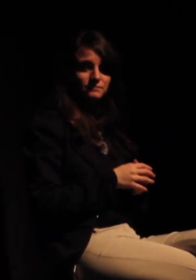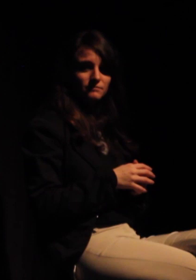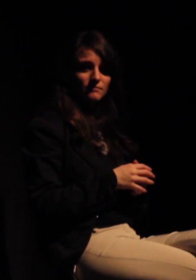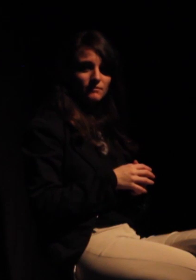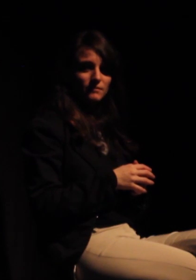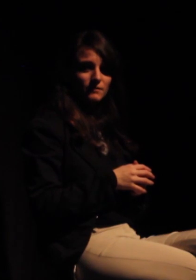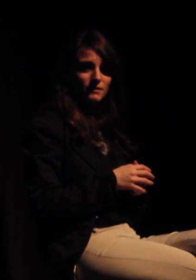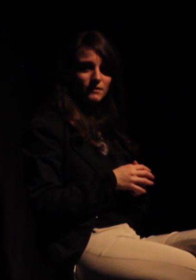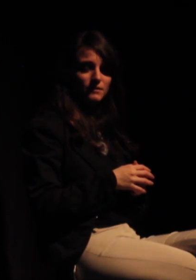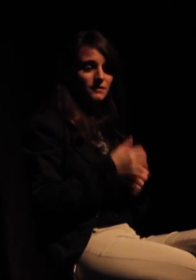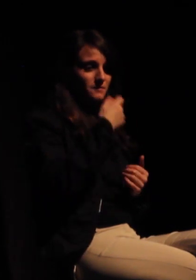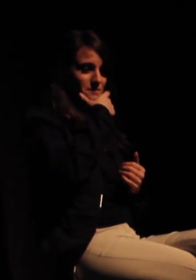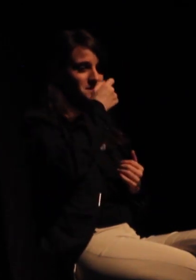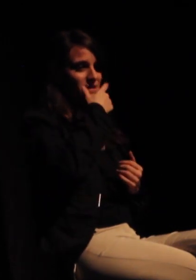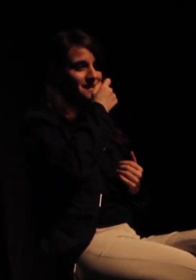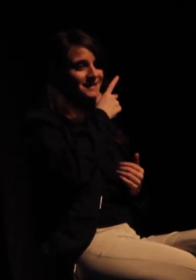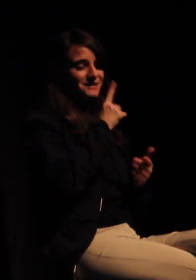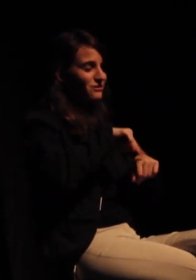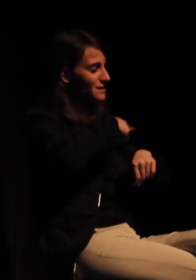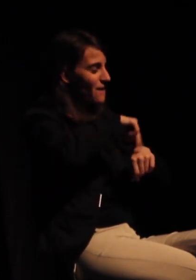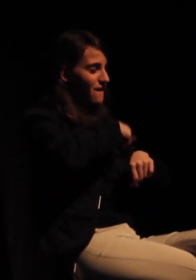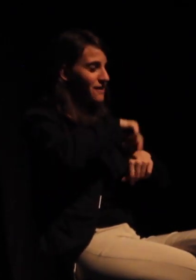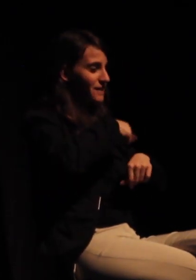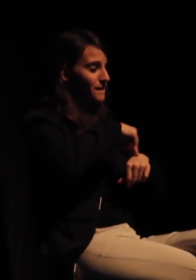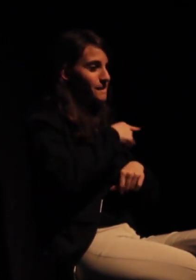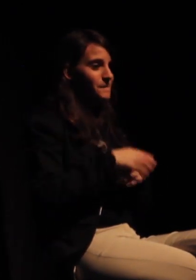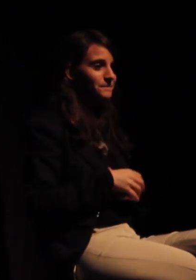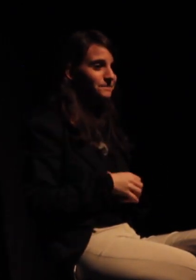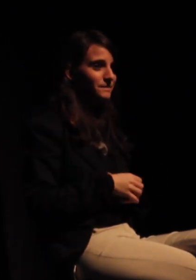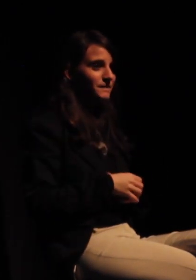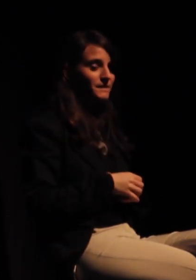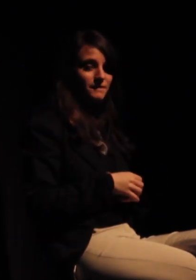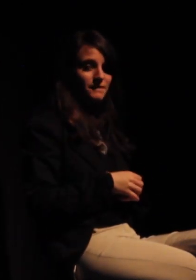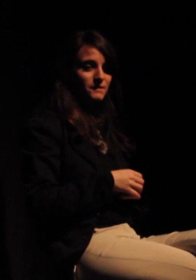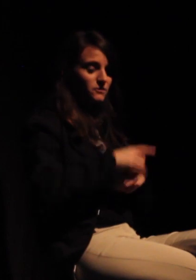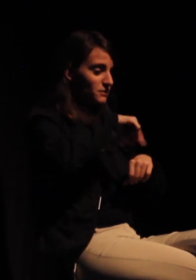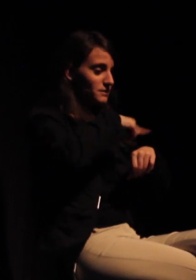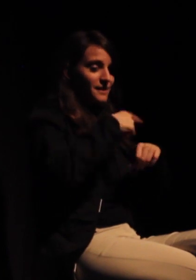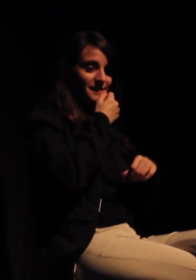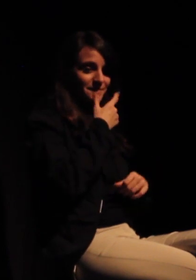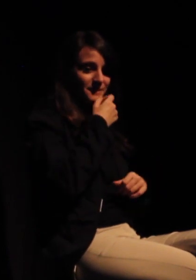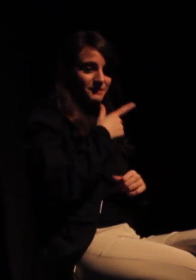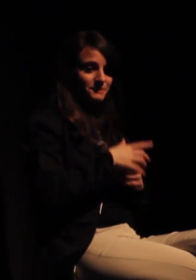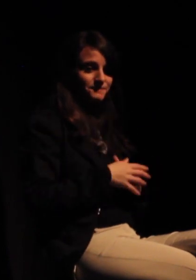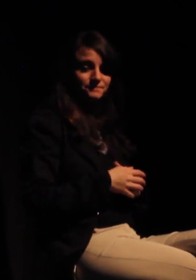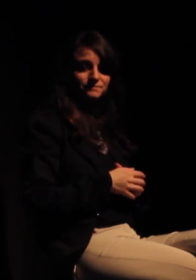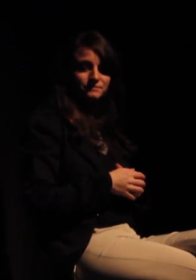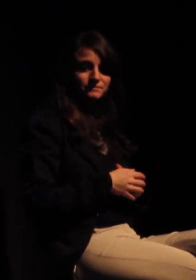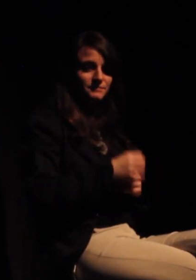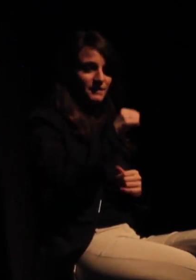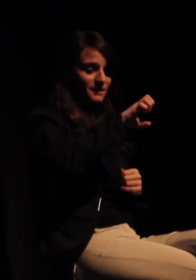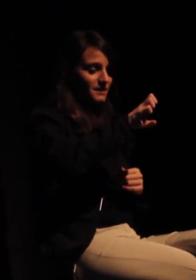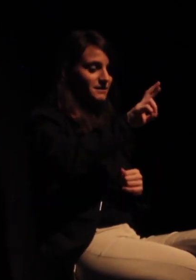intensamente irônico e satírico o tempo inteiro. O tempo inteiro. Aí estão Sérgio